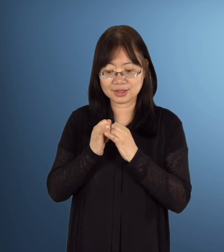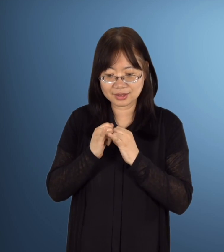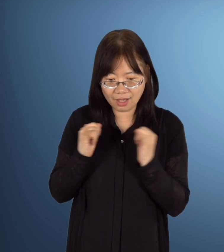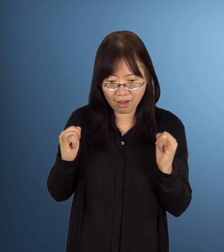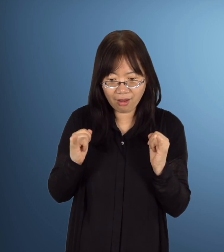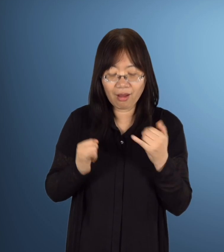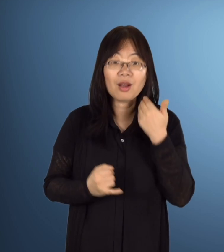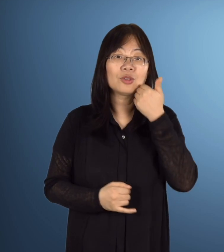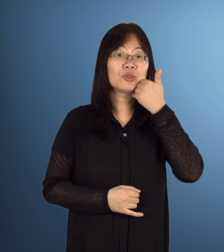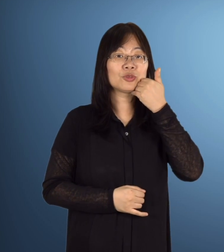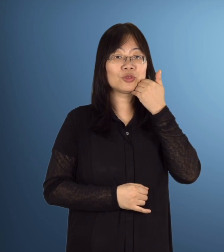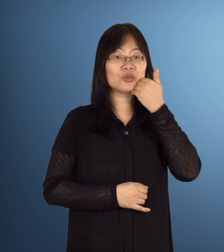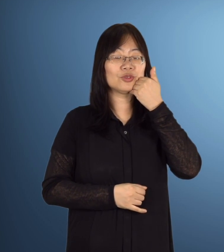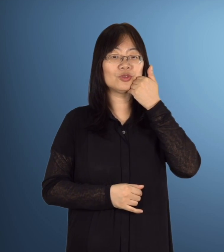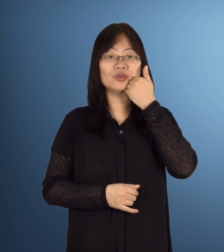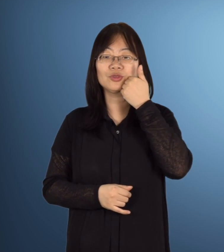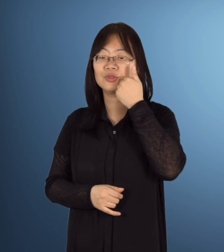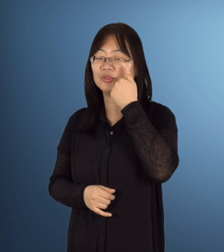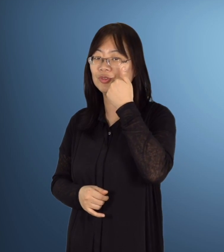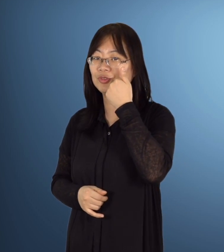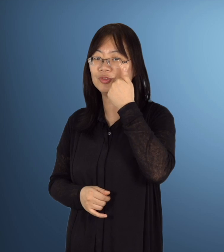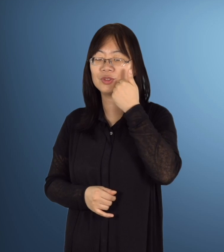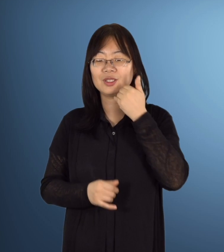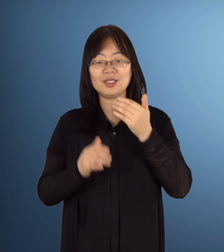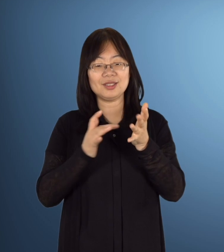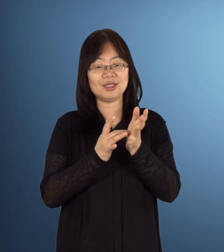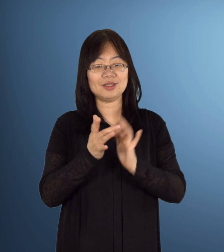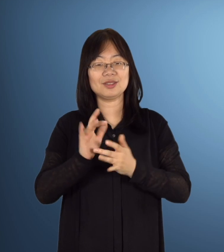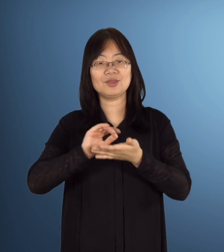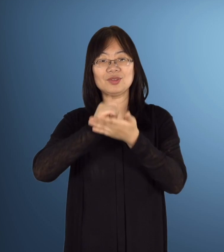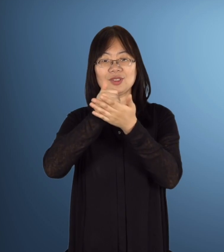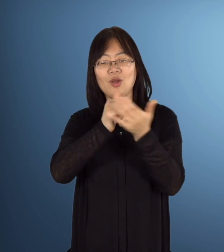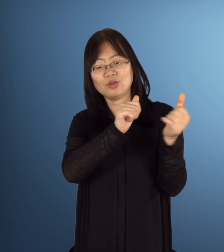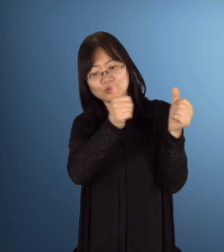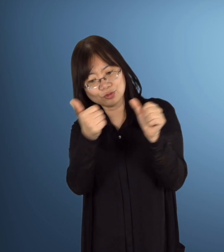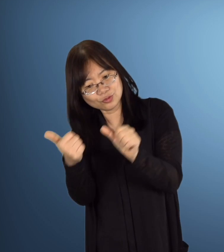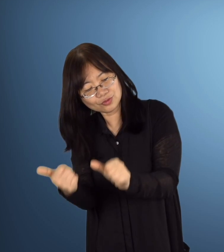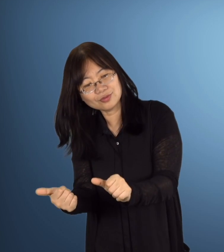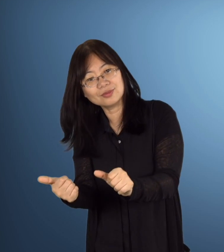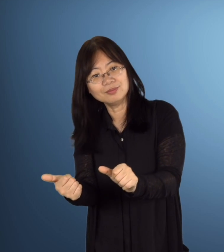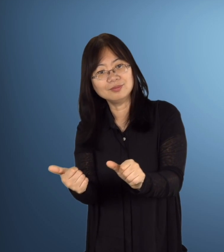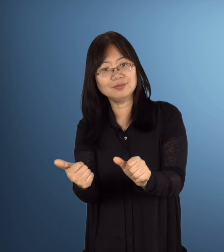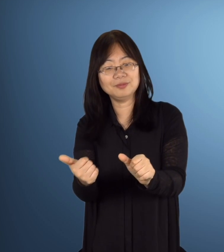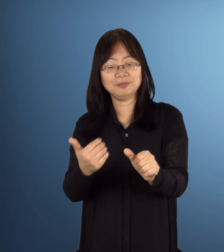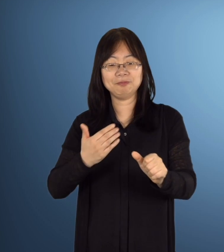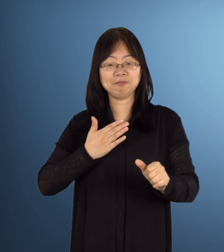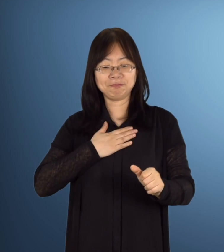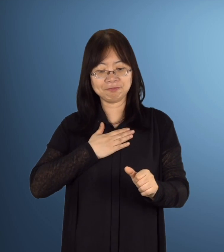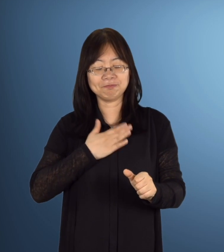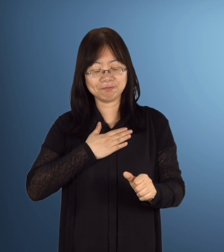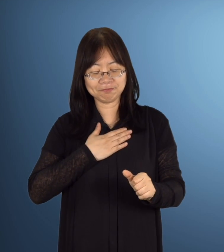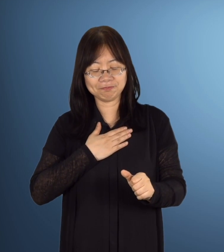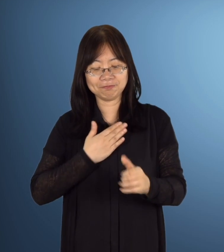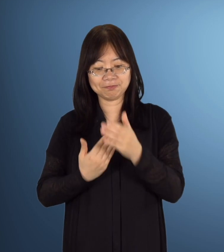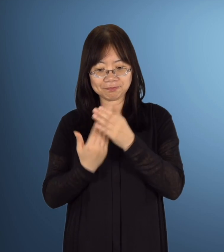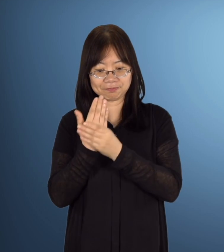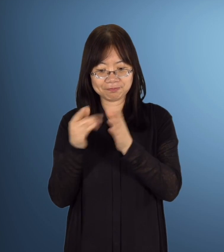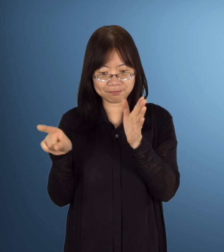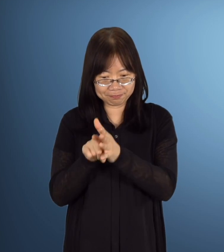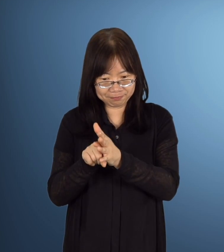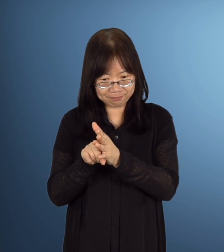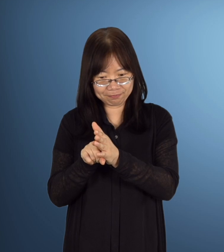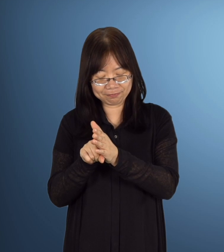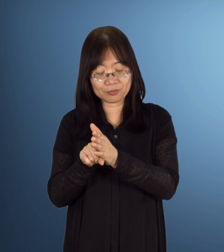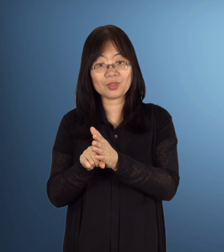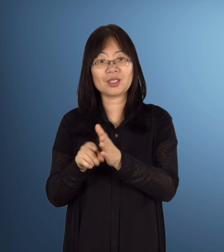어떤 사람을 지칭한 거죠? 예수 그리스도의 죽으심을 내 사건으로 믿고